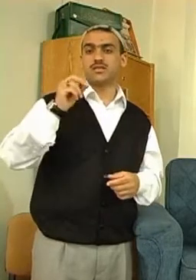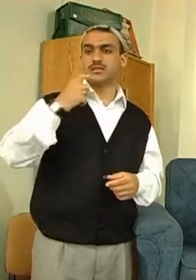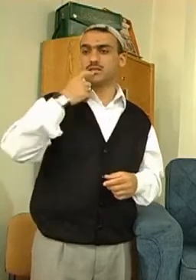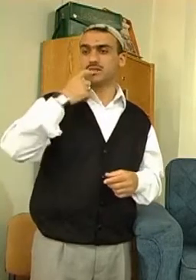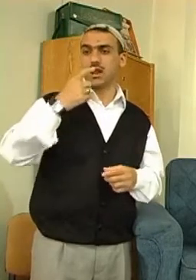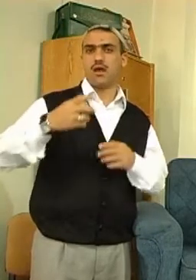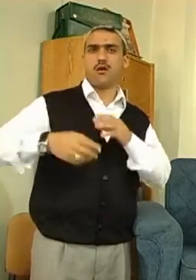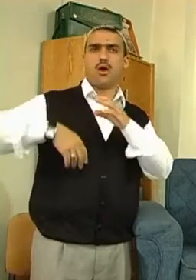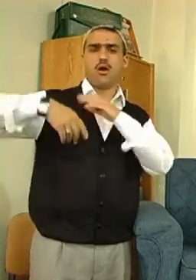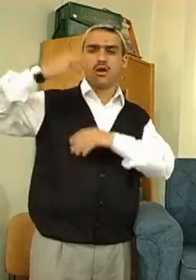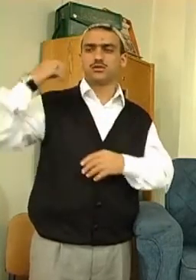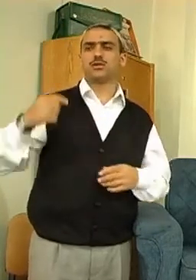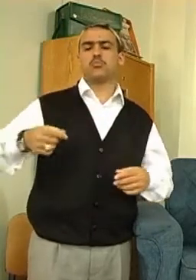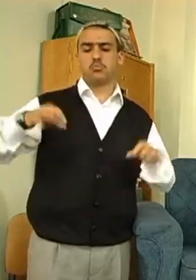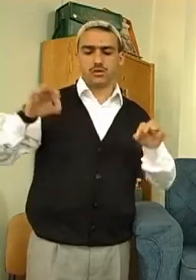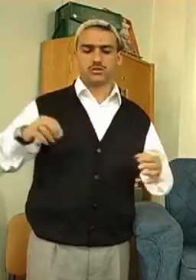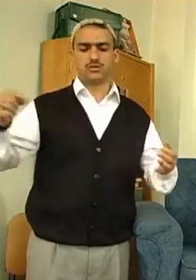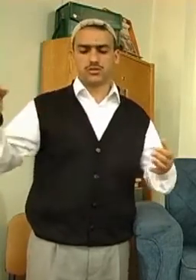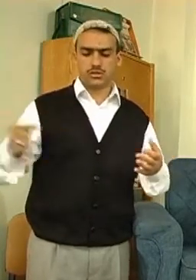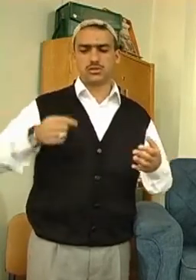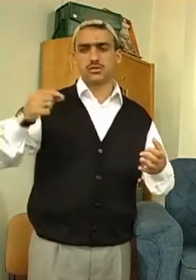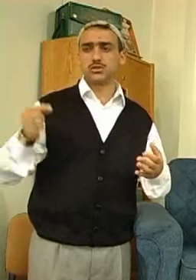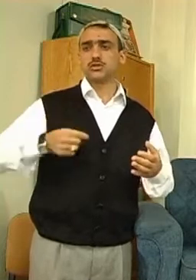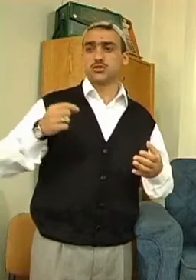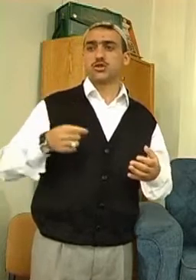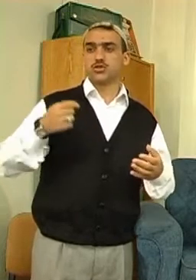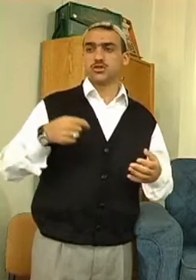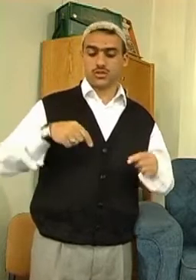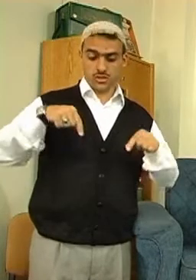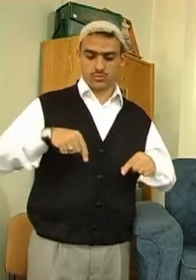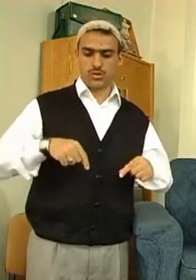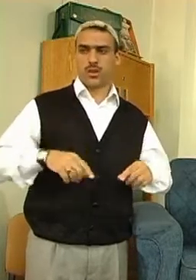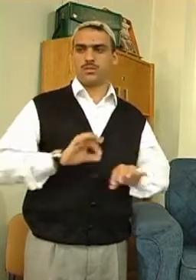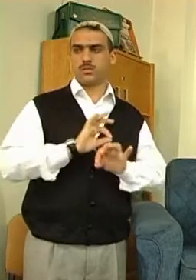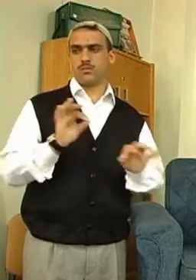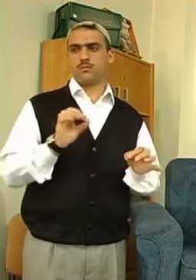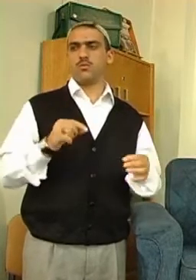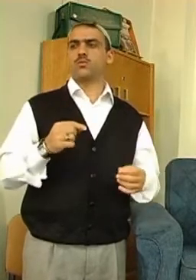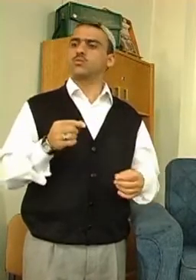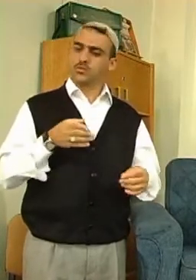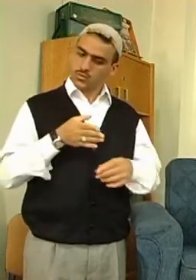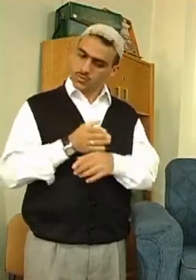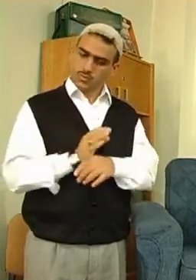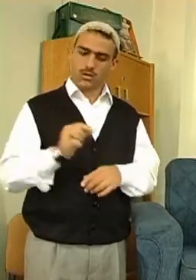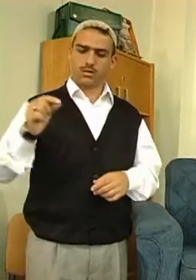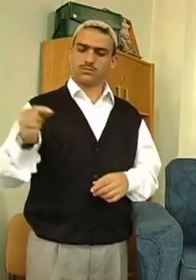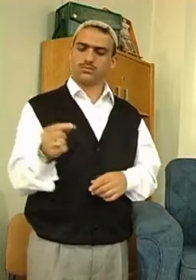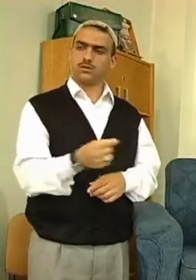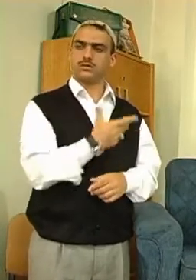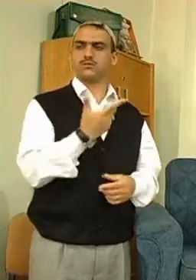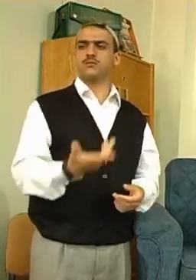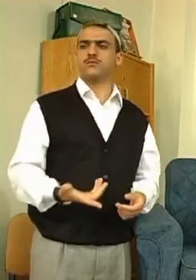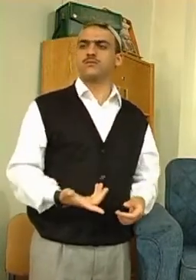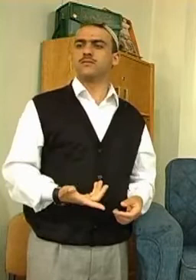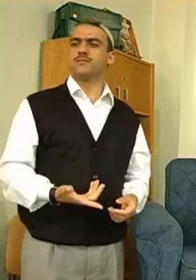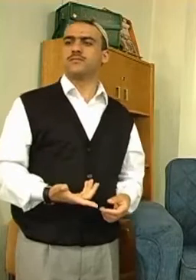anlaşıldı değil mi? Bazı adamlar var işte hayvan gibi. İşte kağıtla müsavi. Bazı hayvan var, bazı